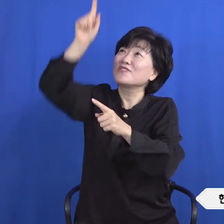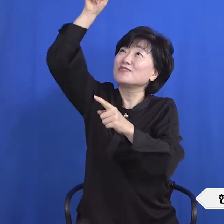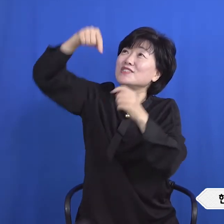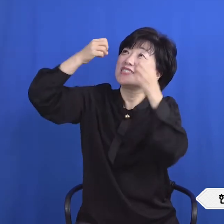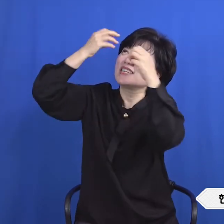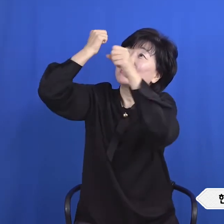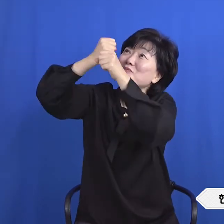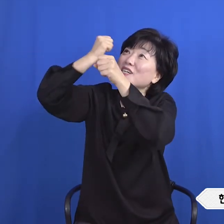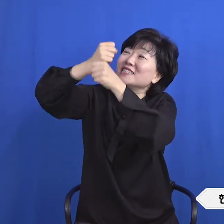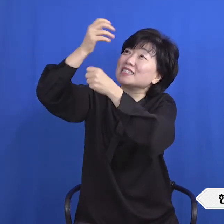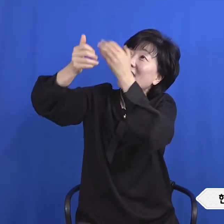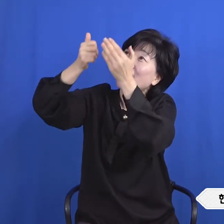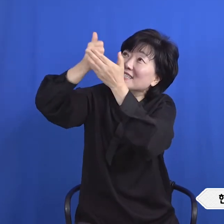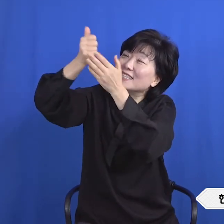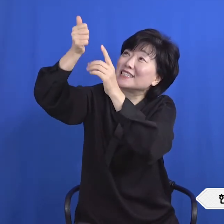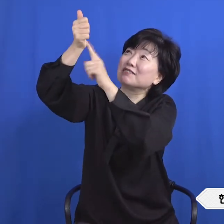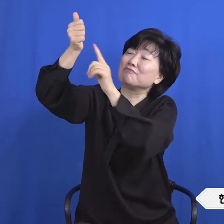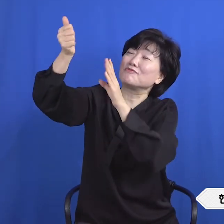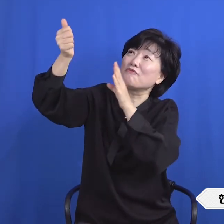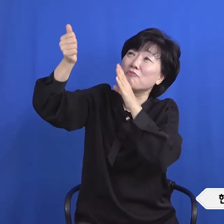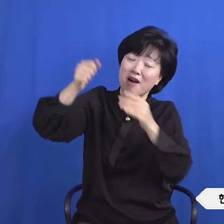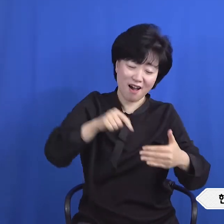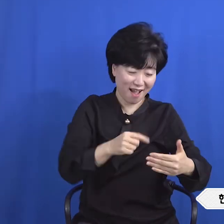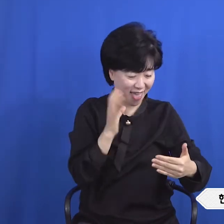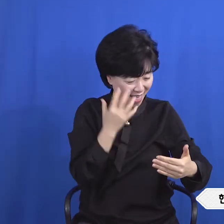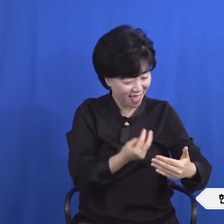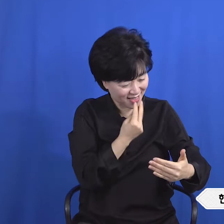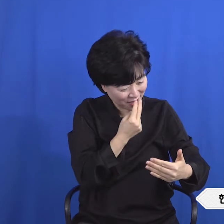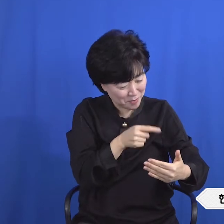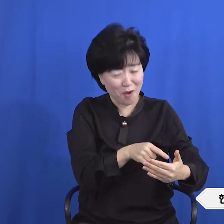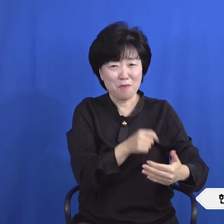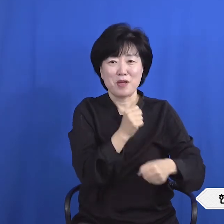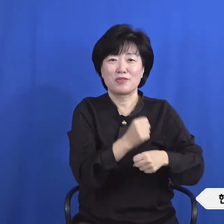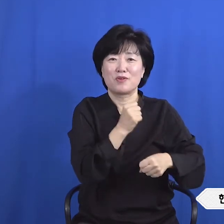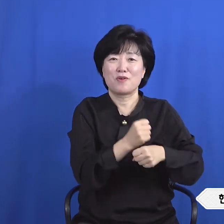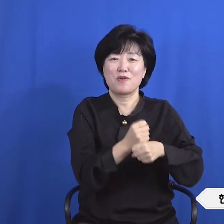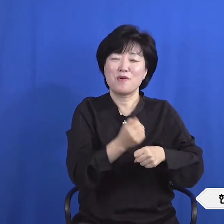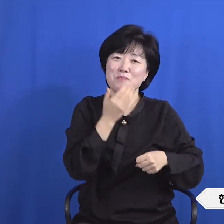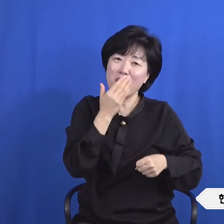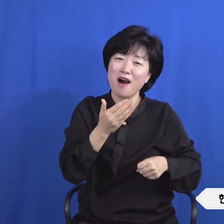생명을 만드셨구나 하는 감탄을 하지 않을 수가 없습니다.